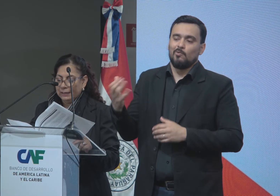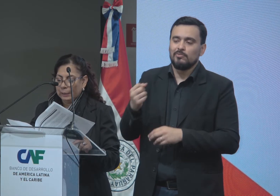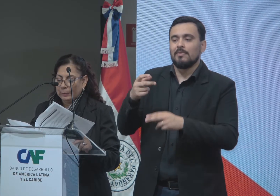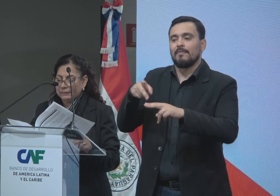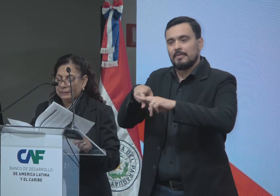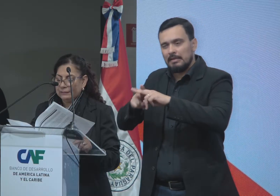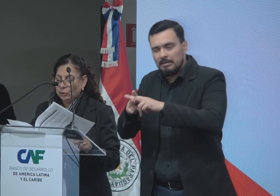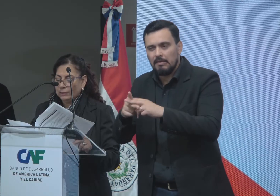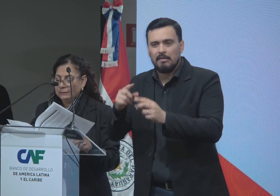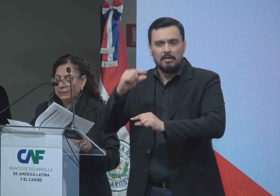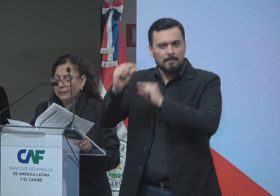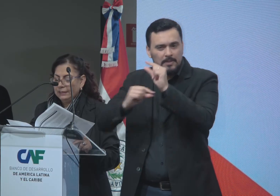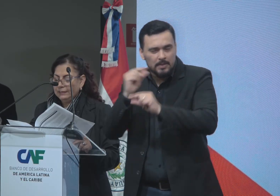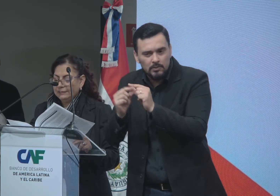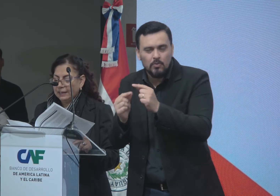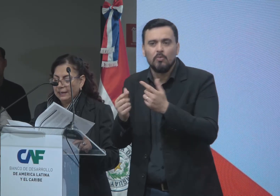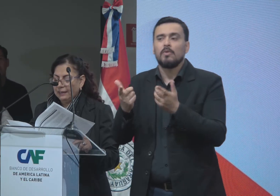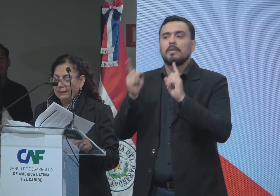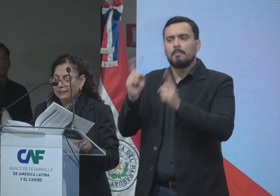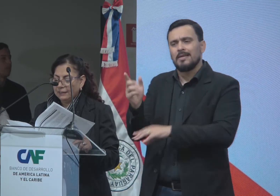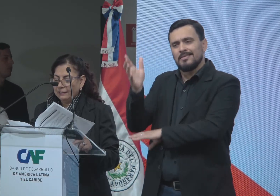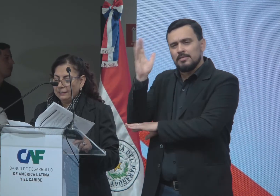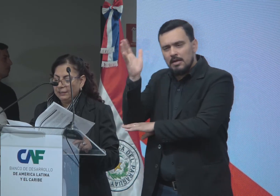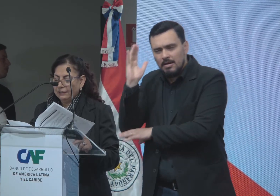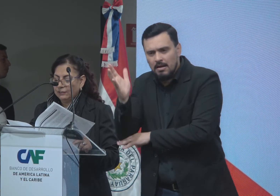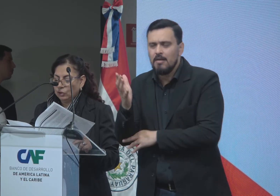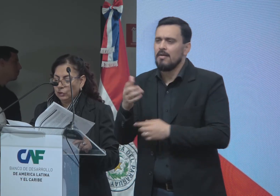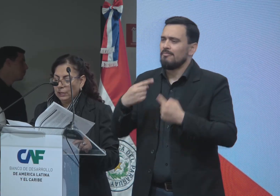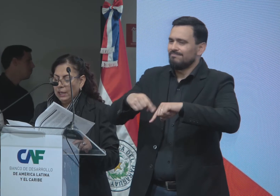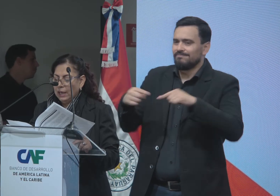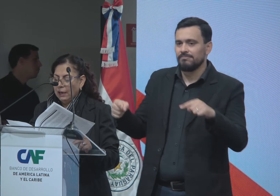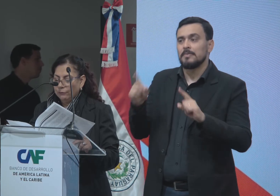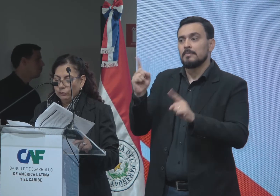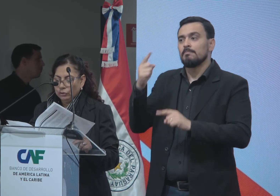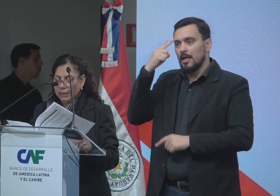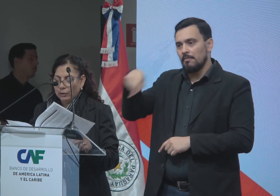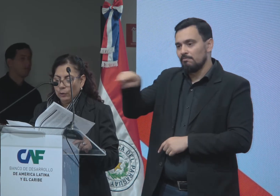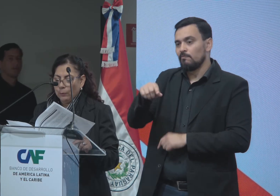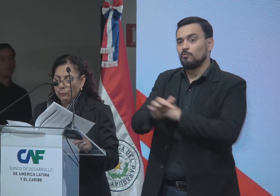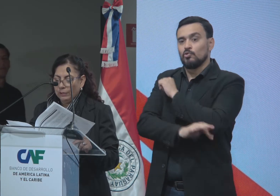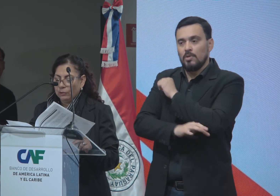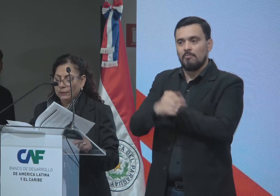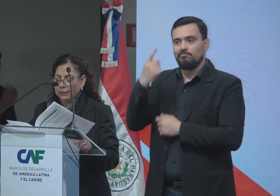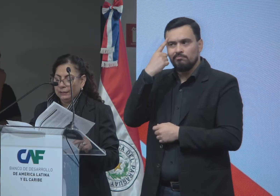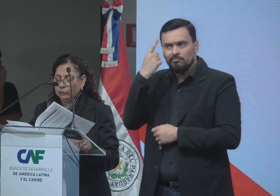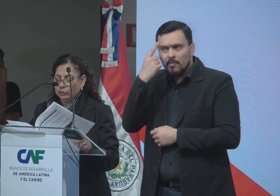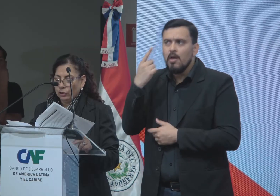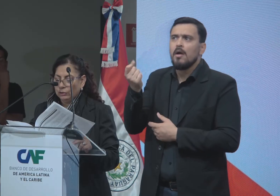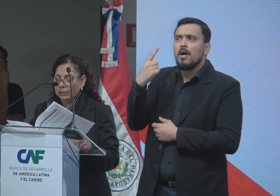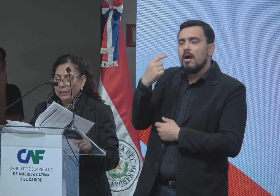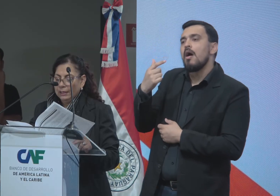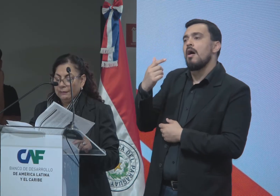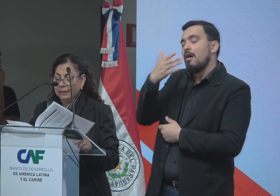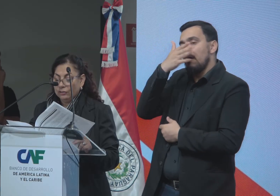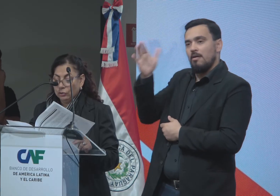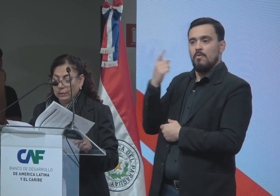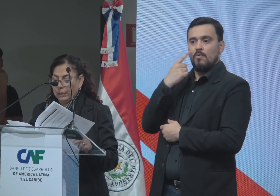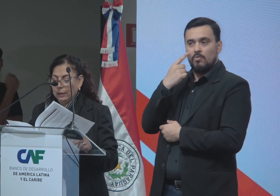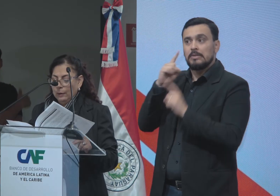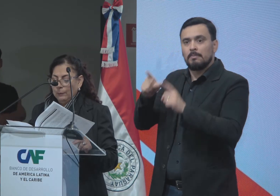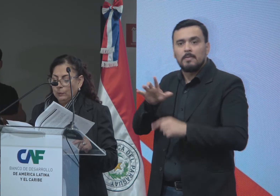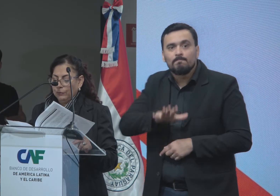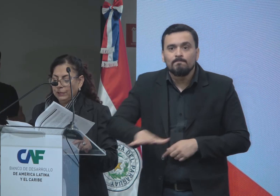talleres de capacitaciones y charlas de sensibilización a funcionarios públicos de la institución y de la